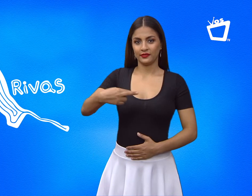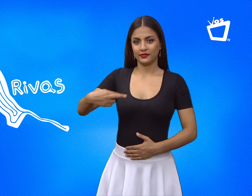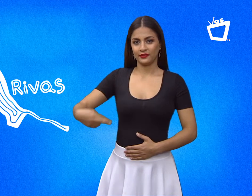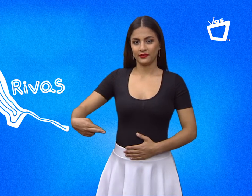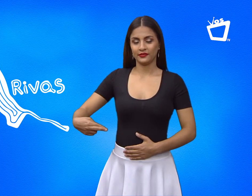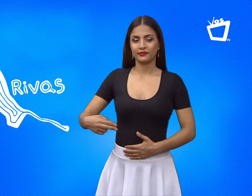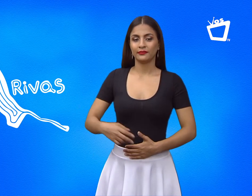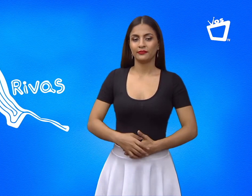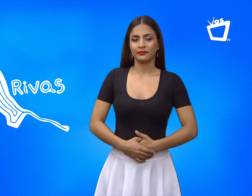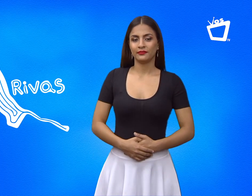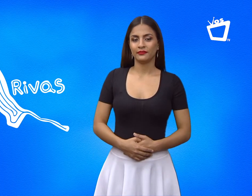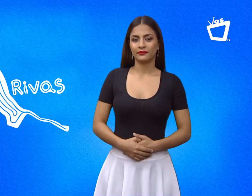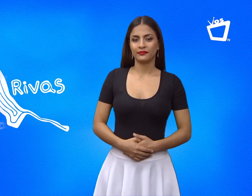Rivas.